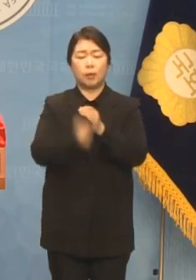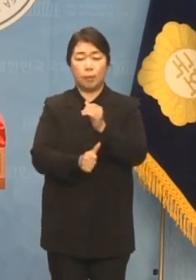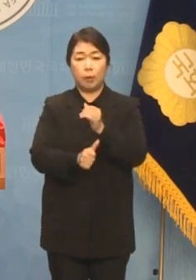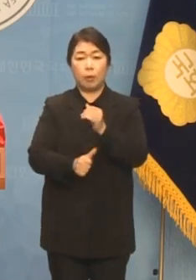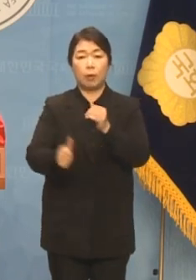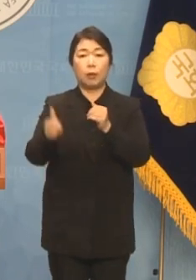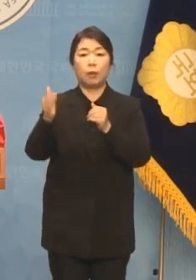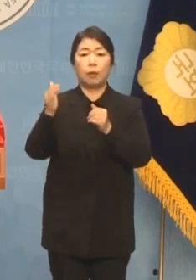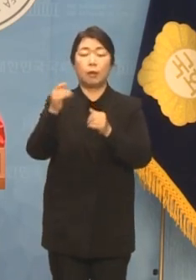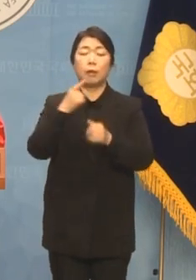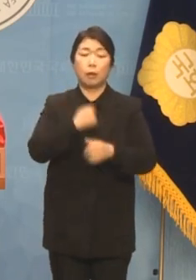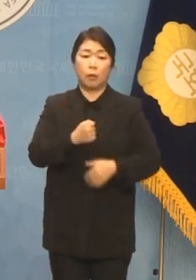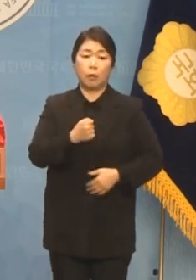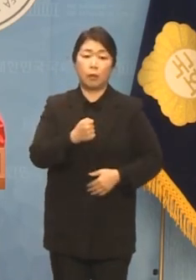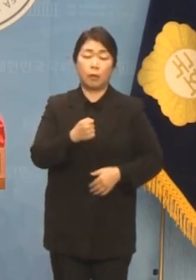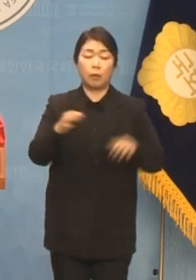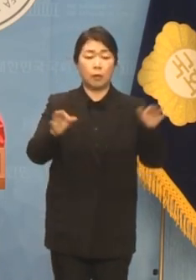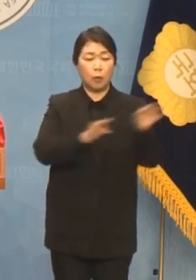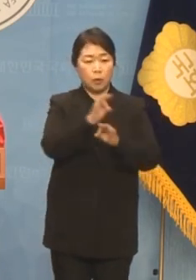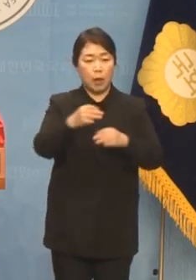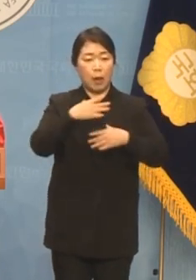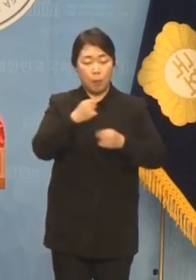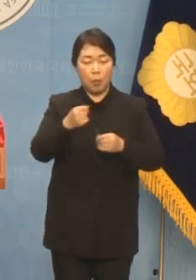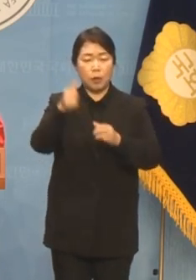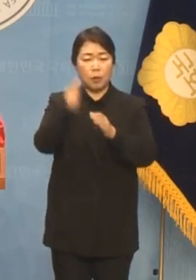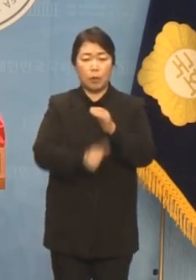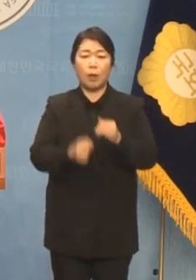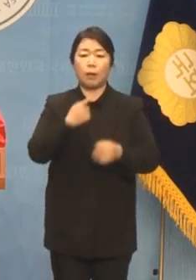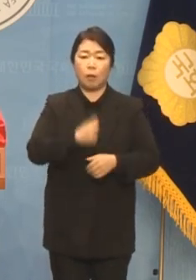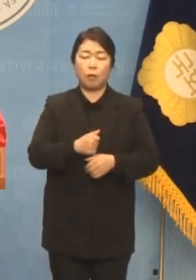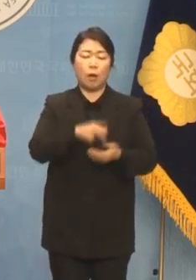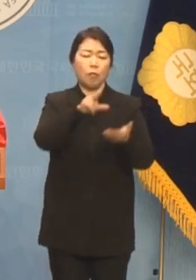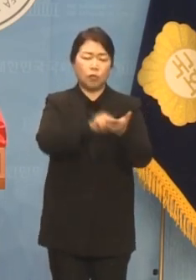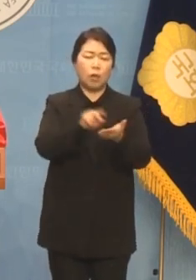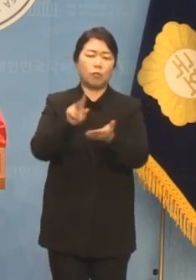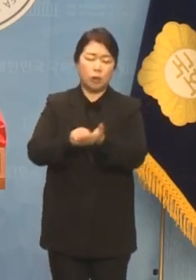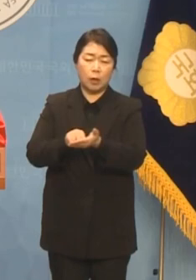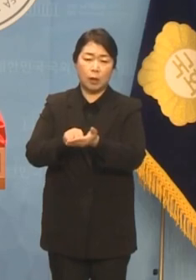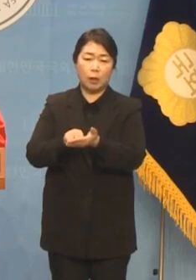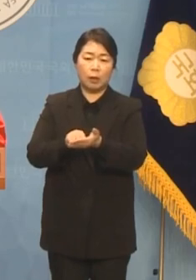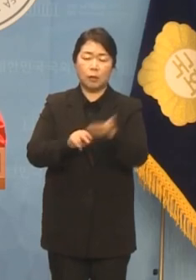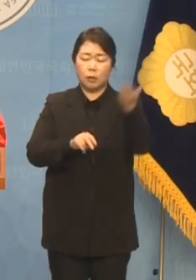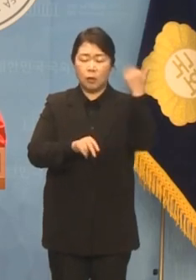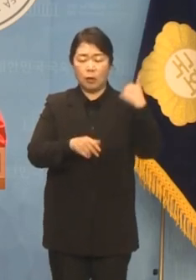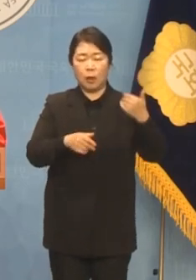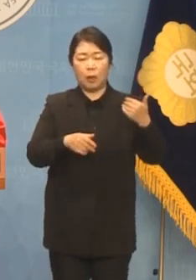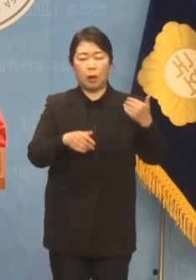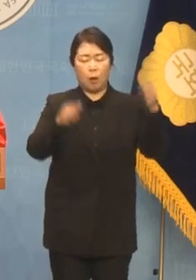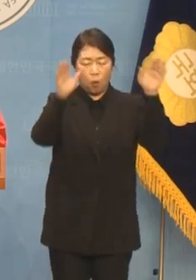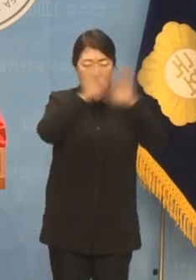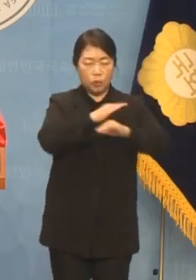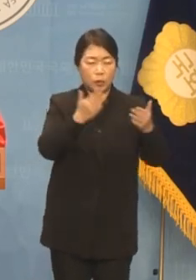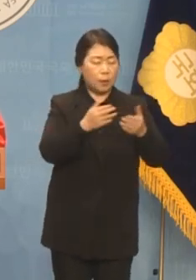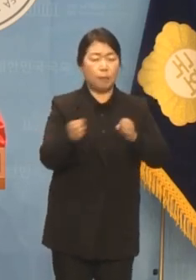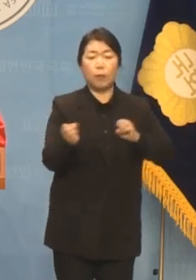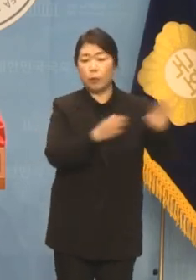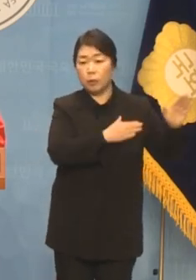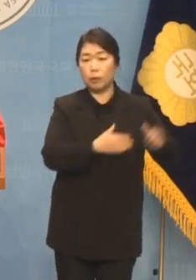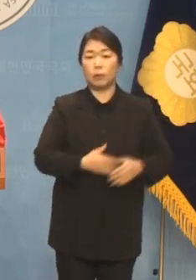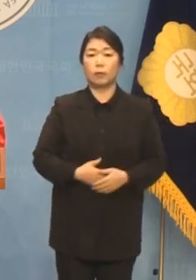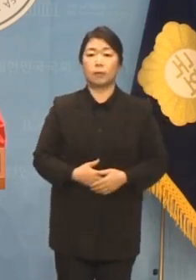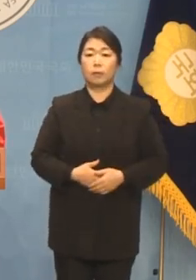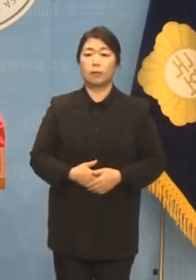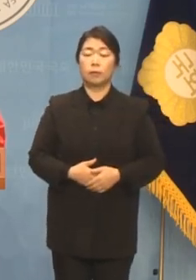점 경제 및 안보 실패 등으로 점철된 어두운 과거를 극복하라는 국민의 명령을